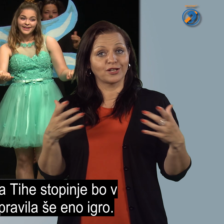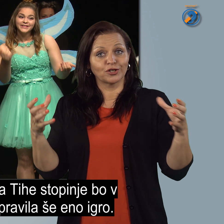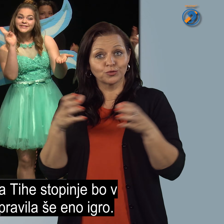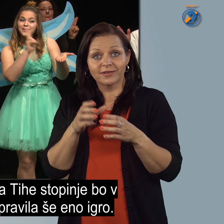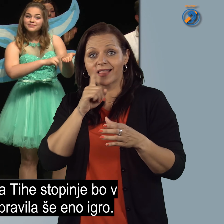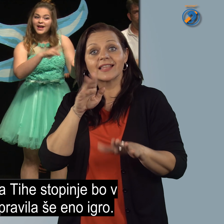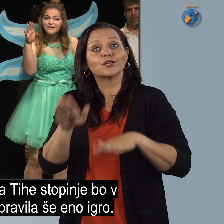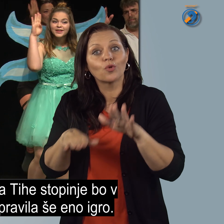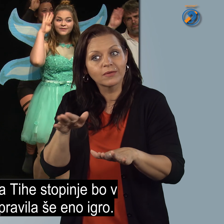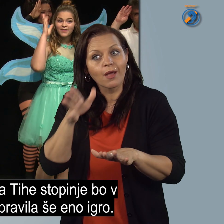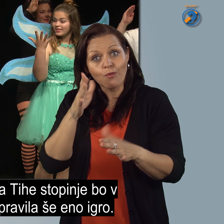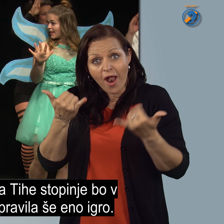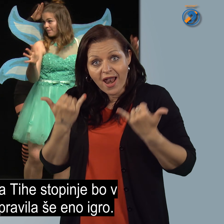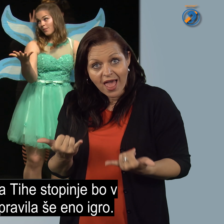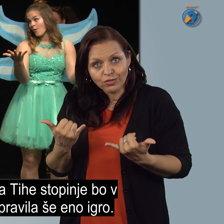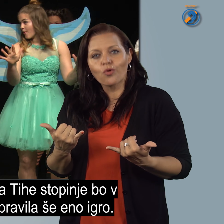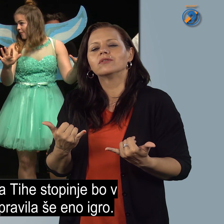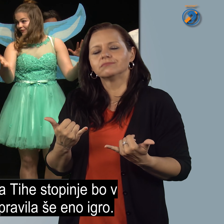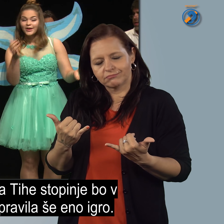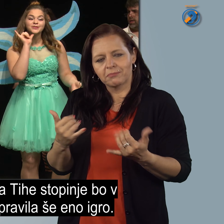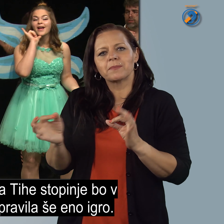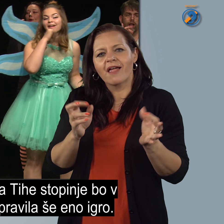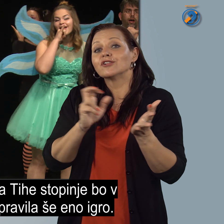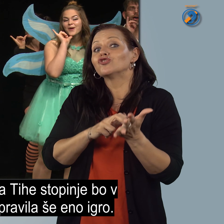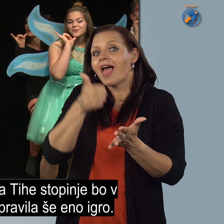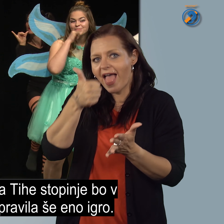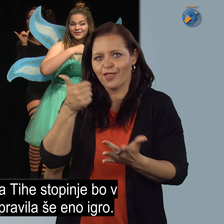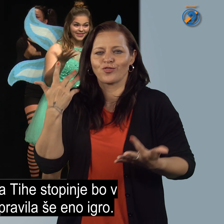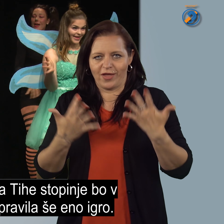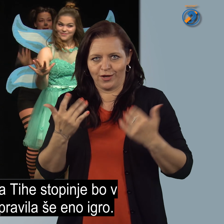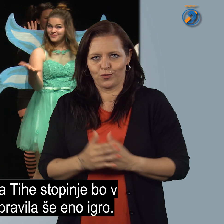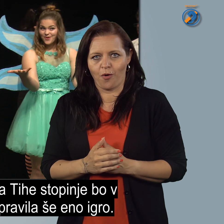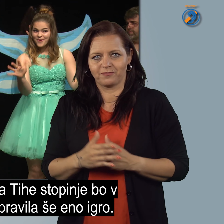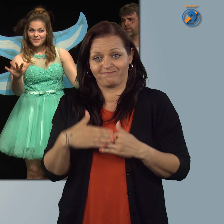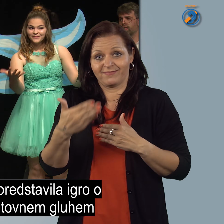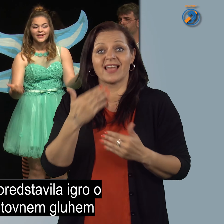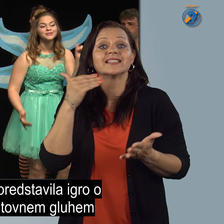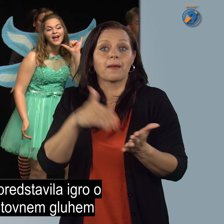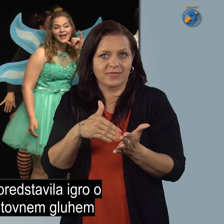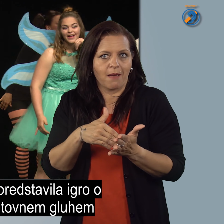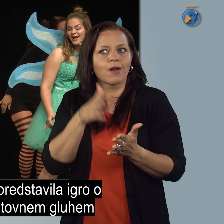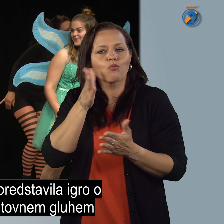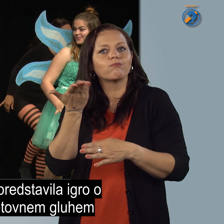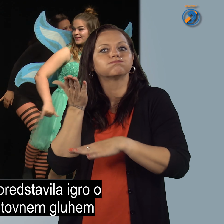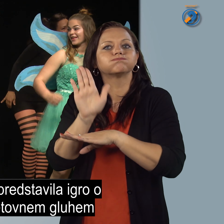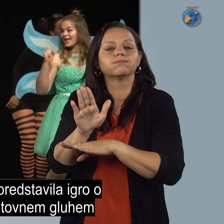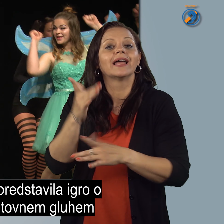Gledališka skupina Tihe stopinje bo v letošnjem letu pripravila še eno igro. Septembra bo predstavila igro